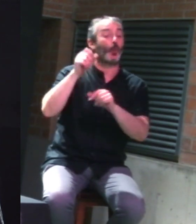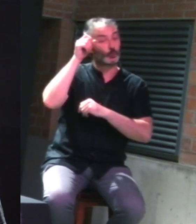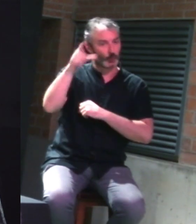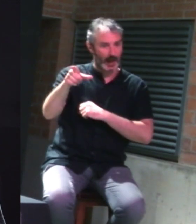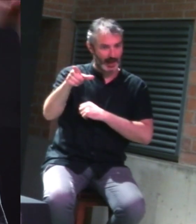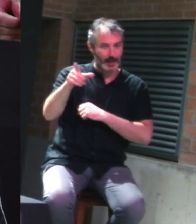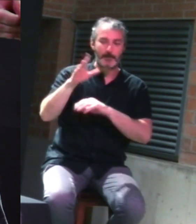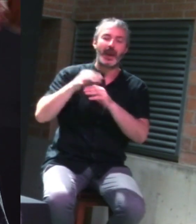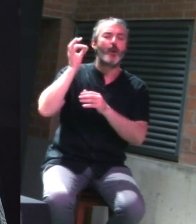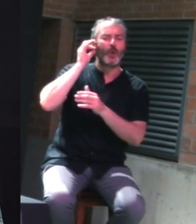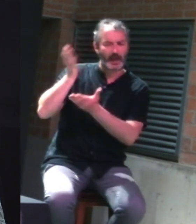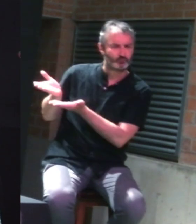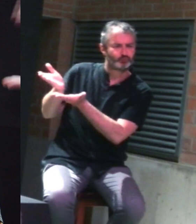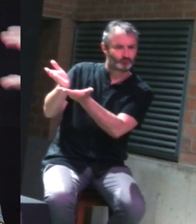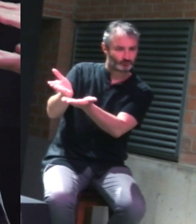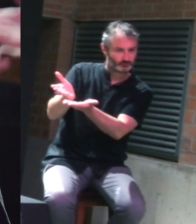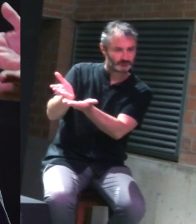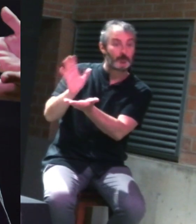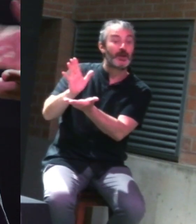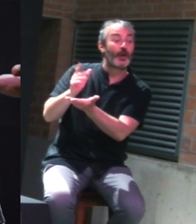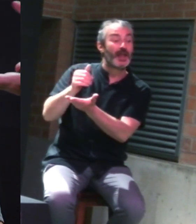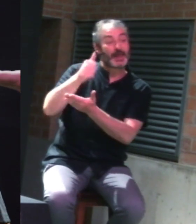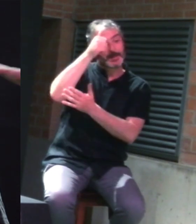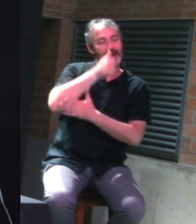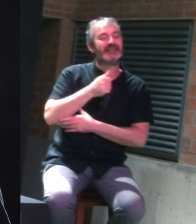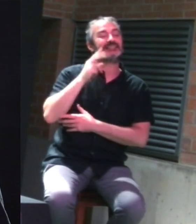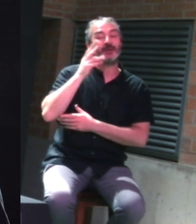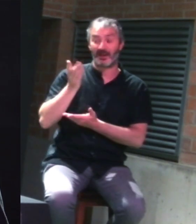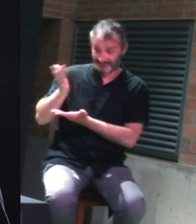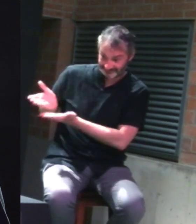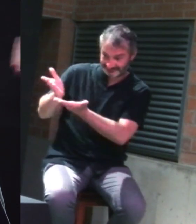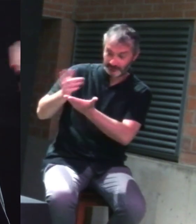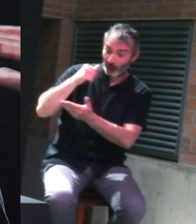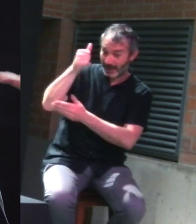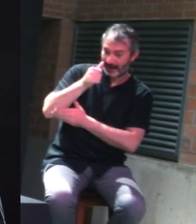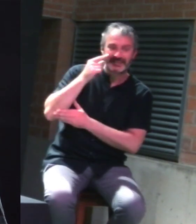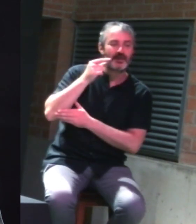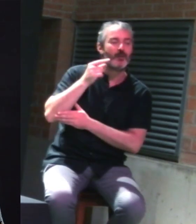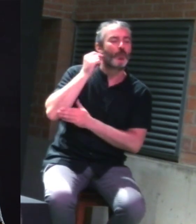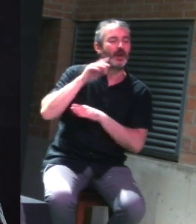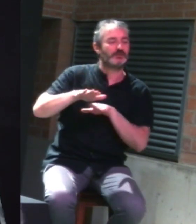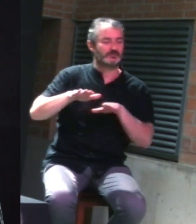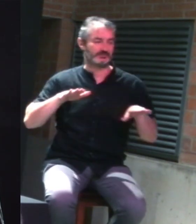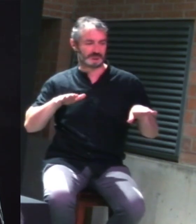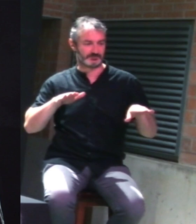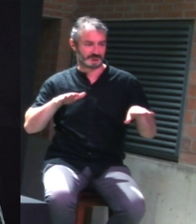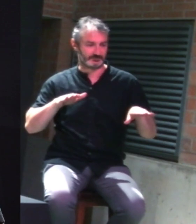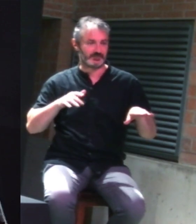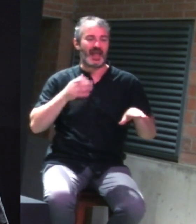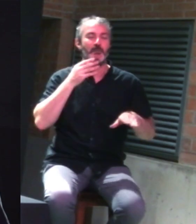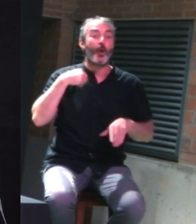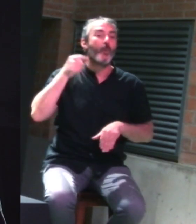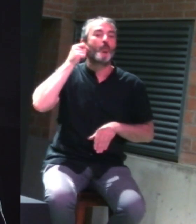representaciones de esa feminidad a través de imágenes de inferioridad de las mujeres, tanto física